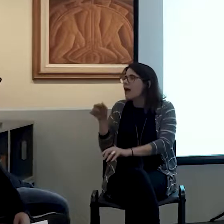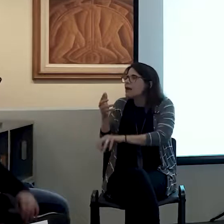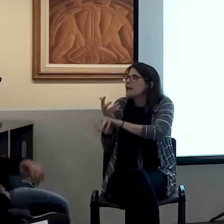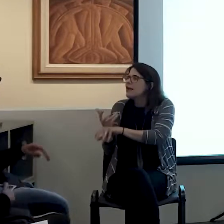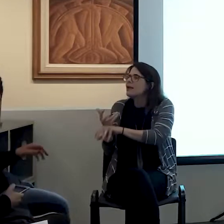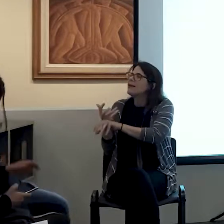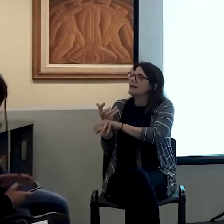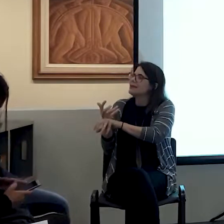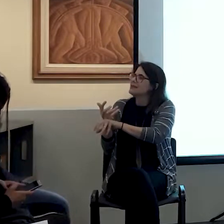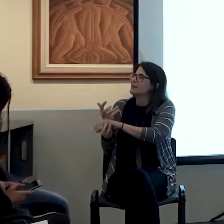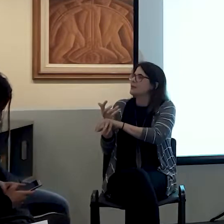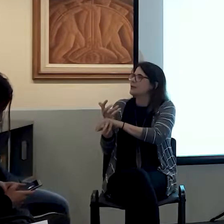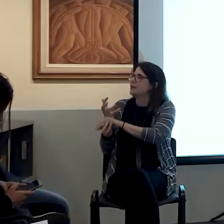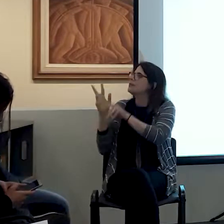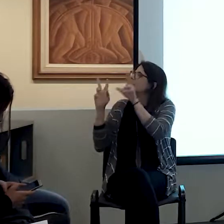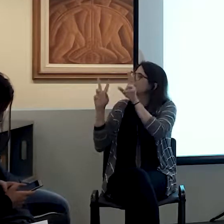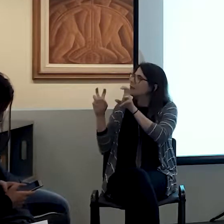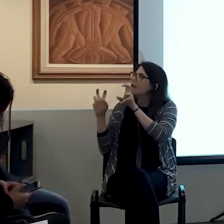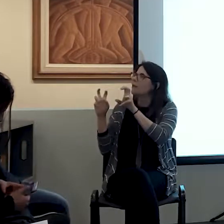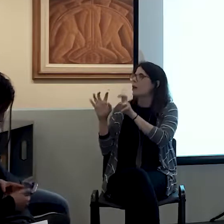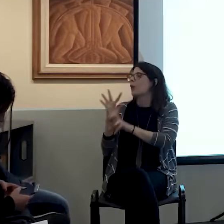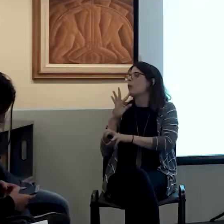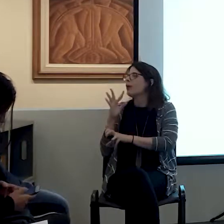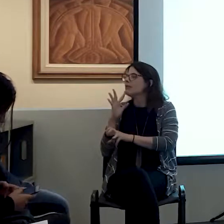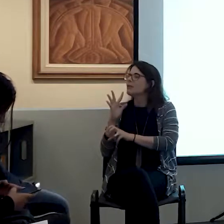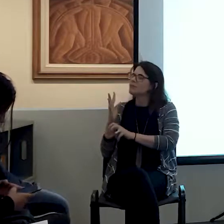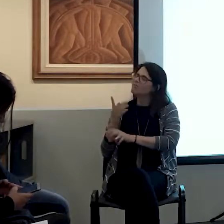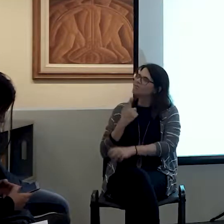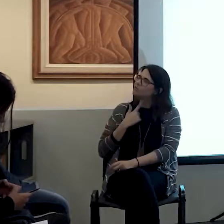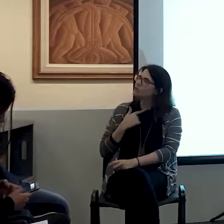a realidade. Desejo de conhecer a realidade.